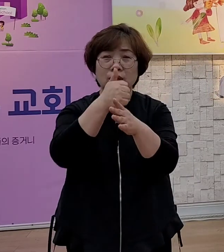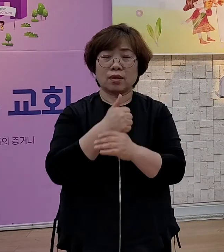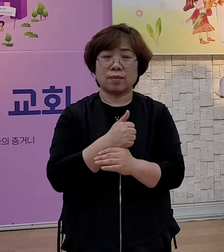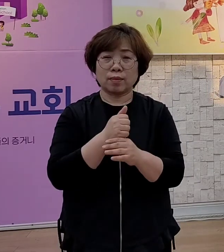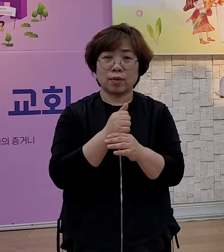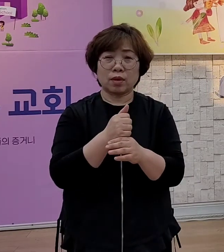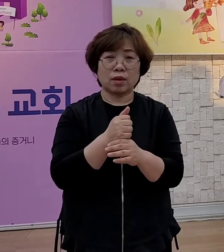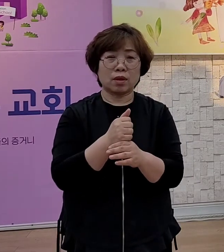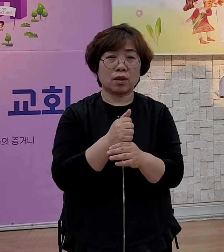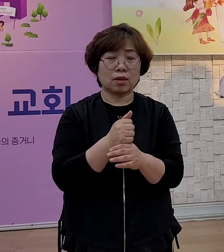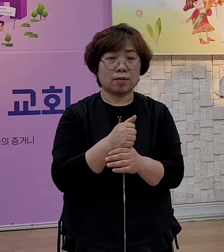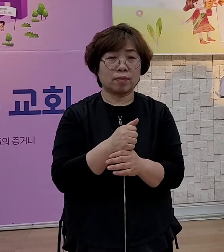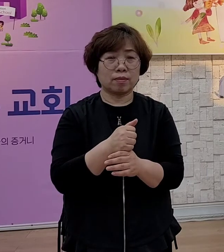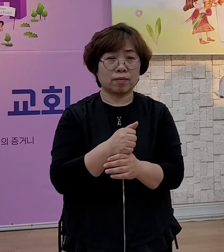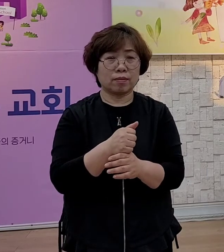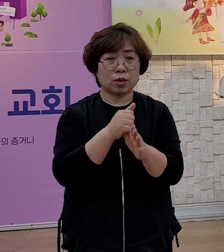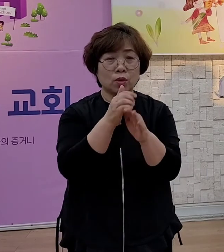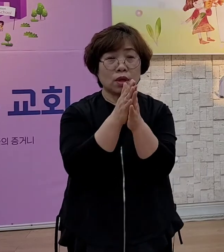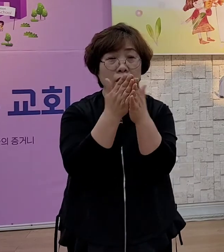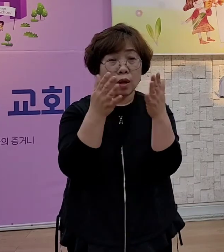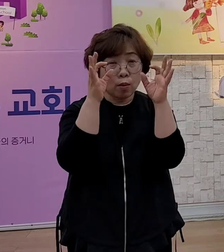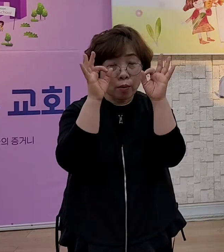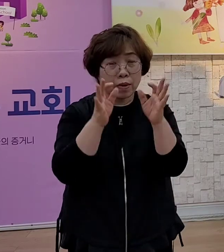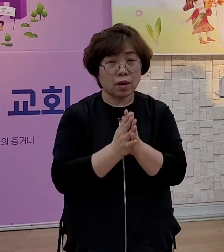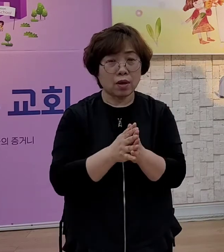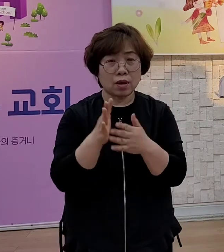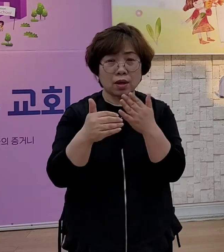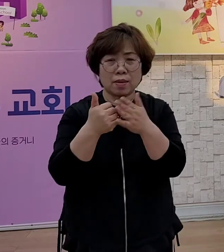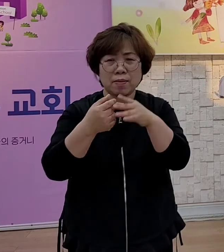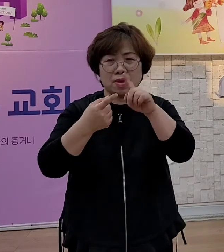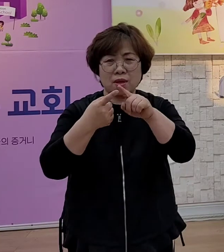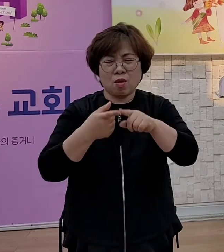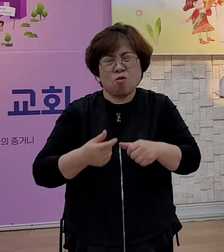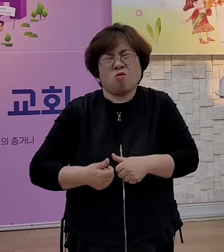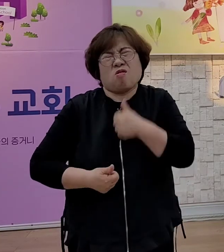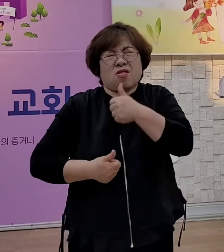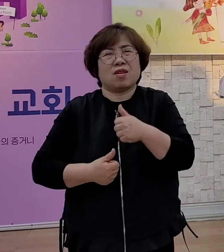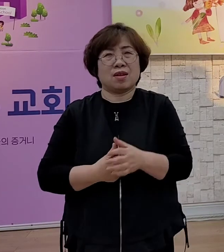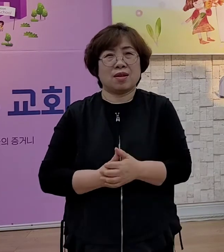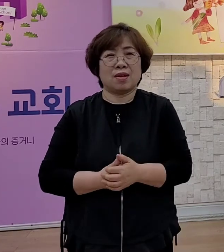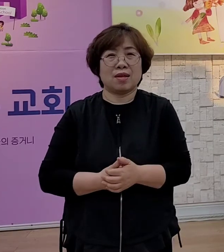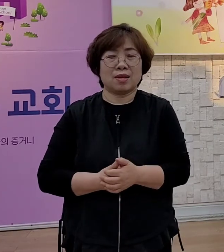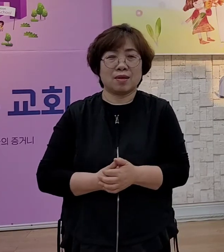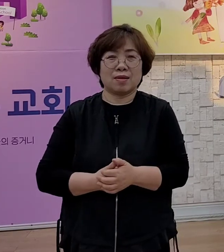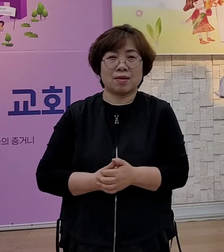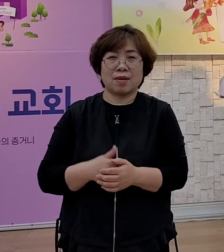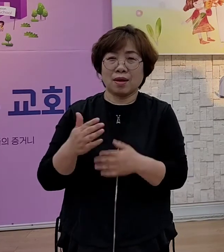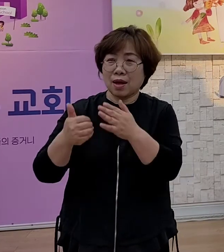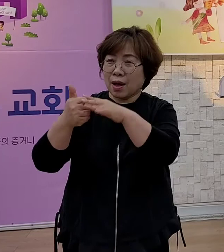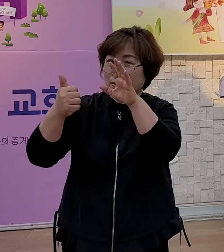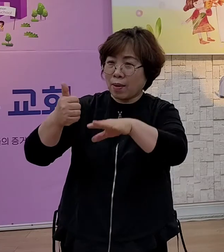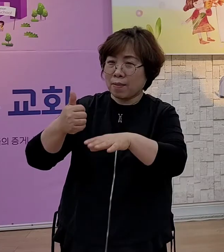요나스를 한번 잘 생각해 보세요. 하나님에 대하여 대놓고 화를 낸 놈이 요나입니다.